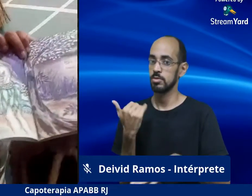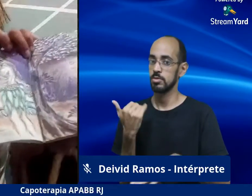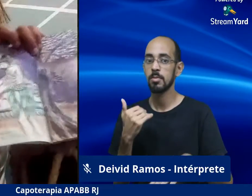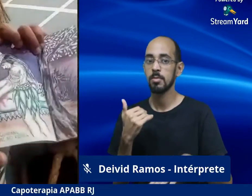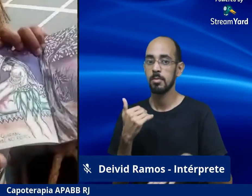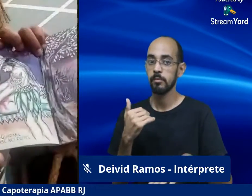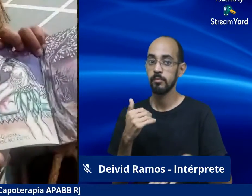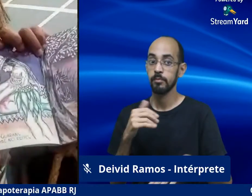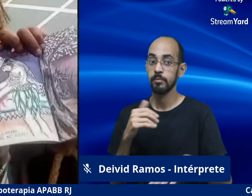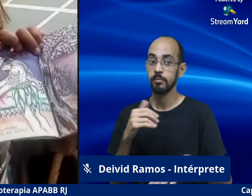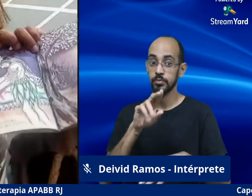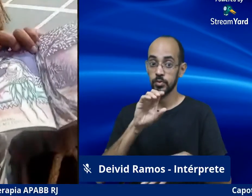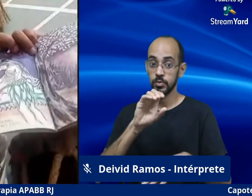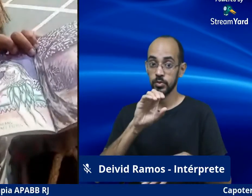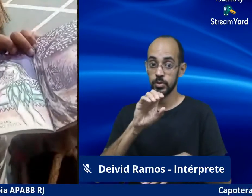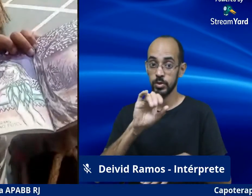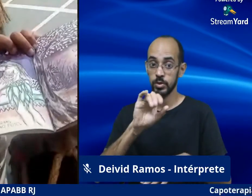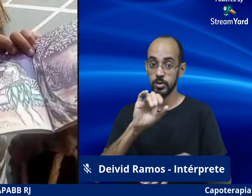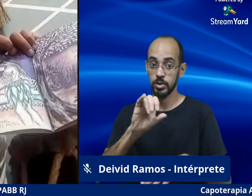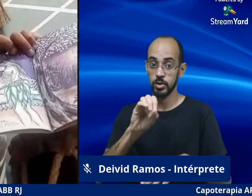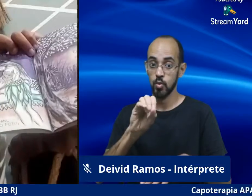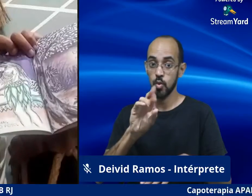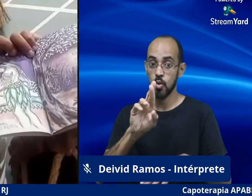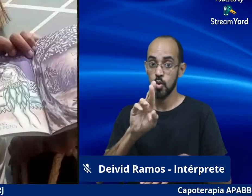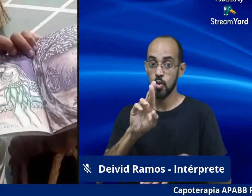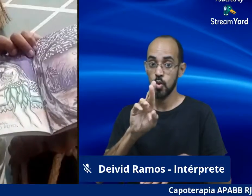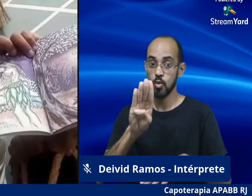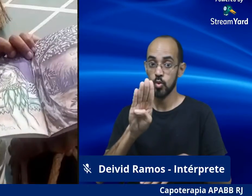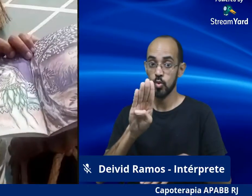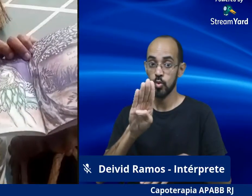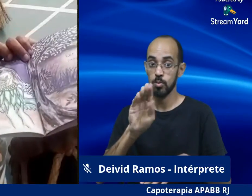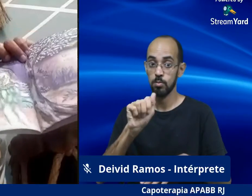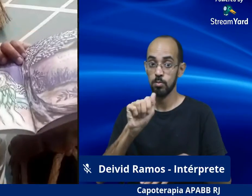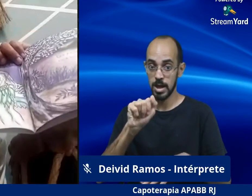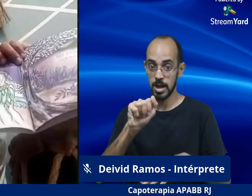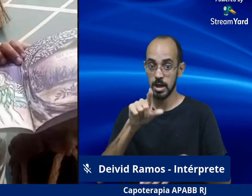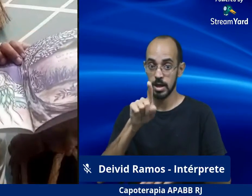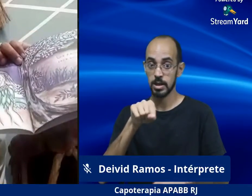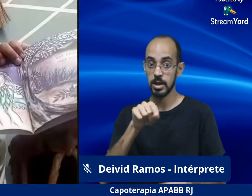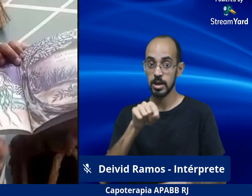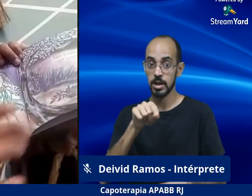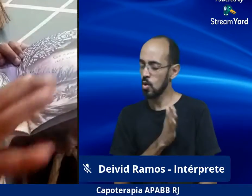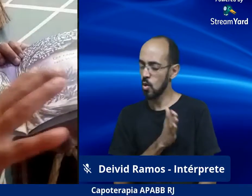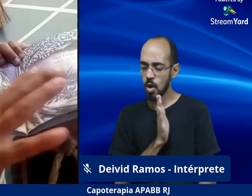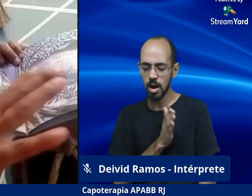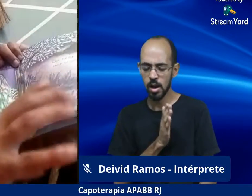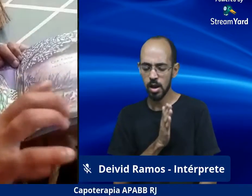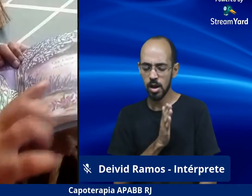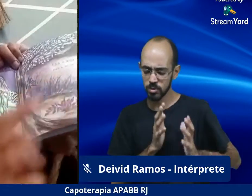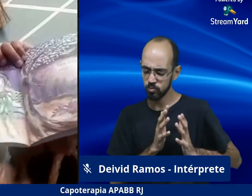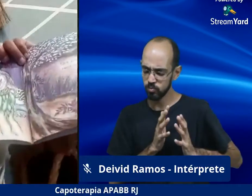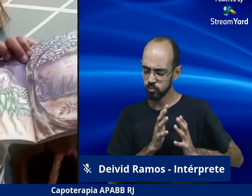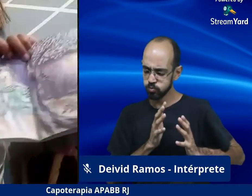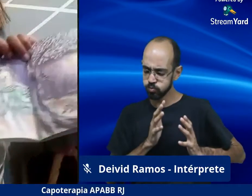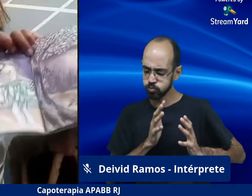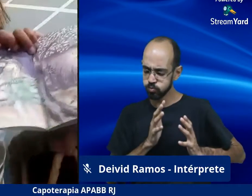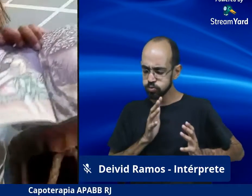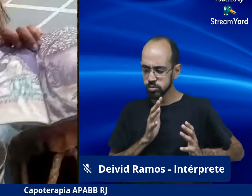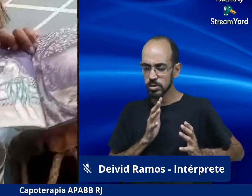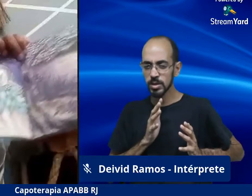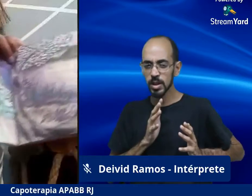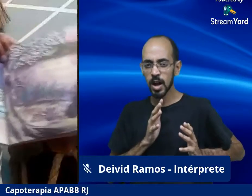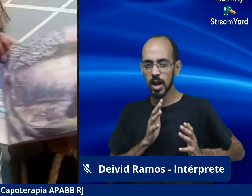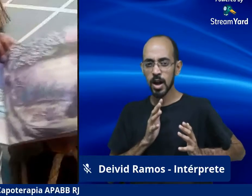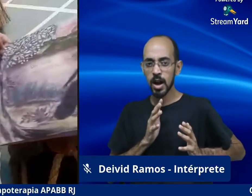Iorubá e Tupi-Guarani, coração que não cabe no peito, era ajuda para